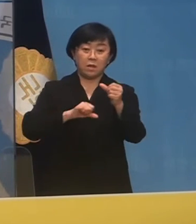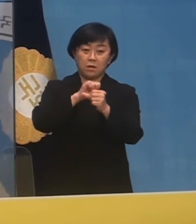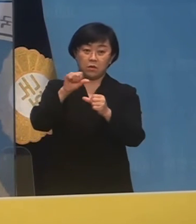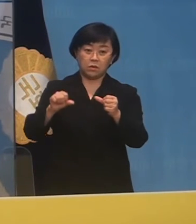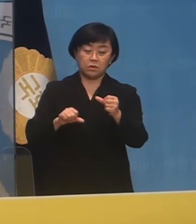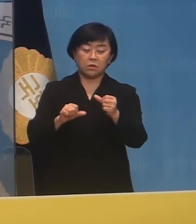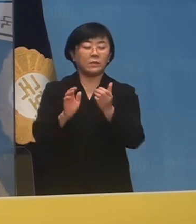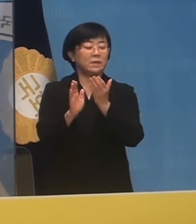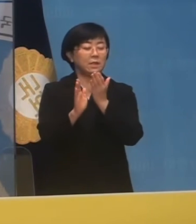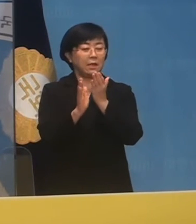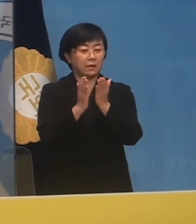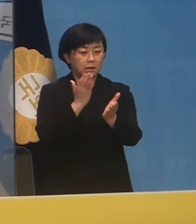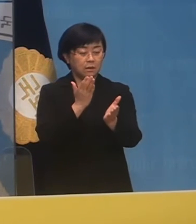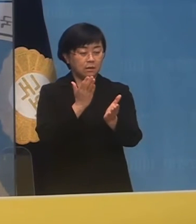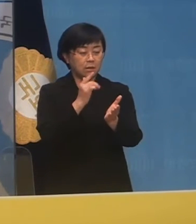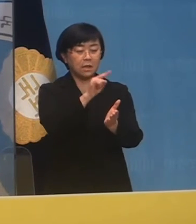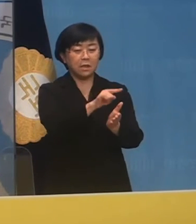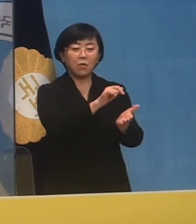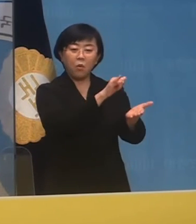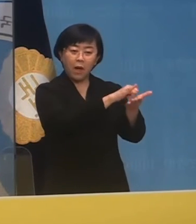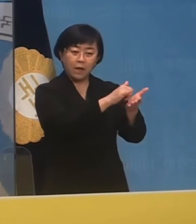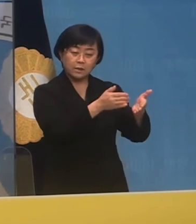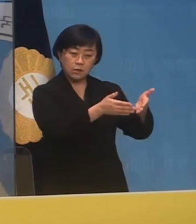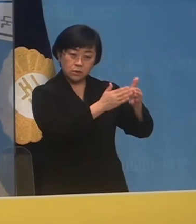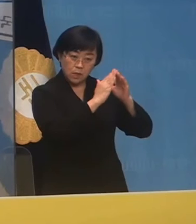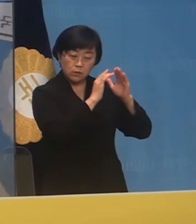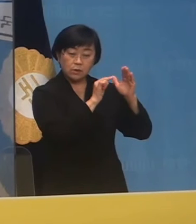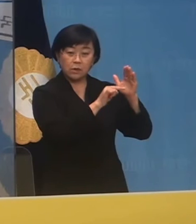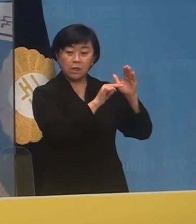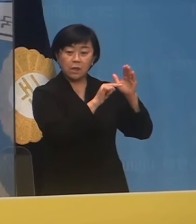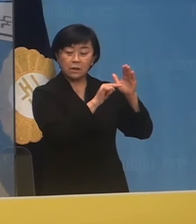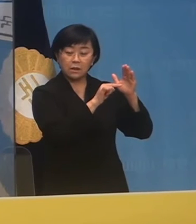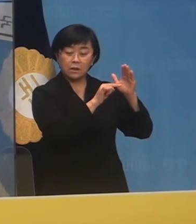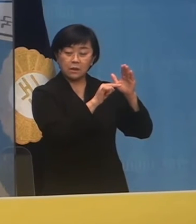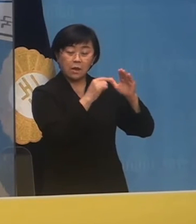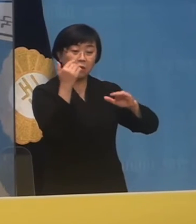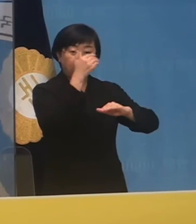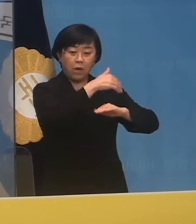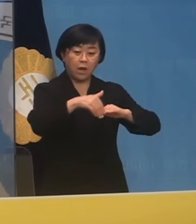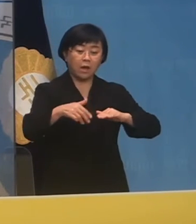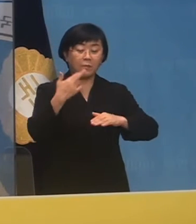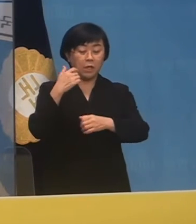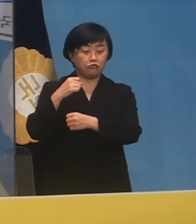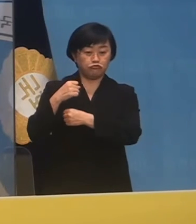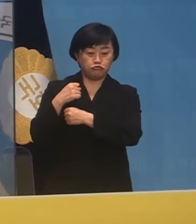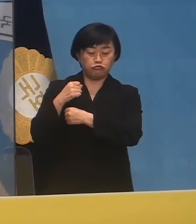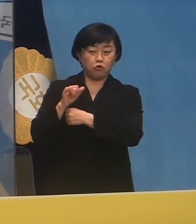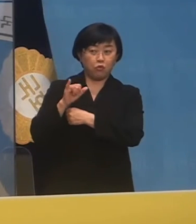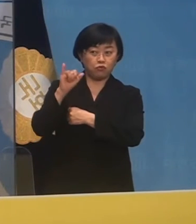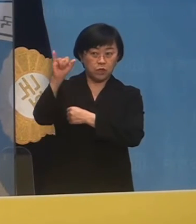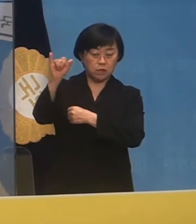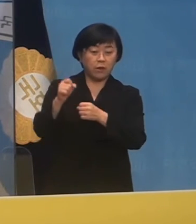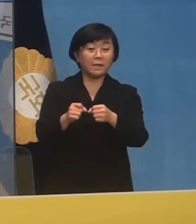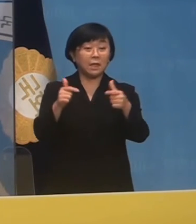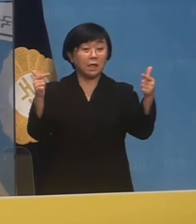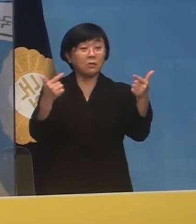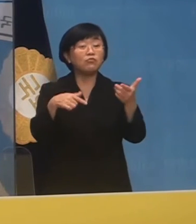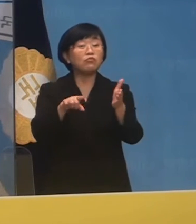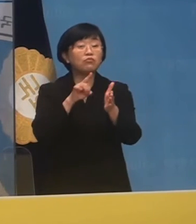환경적으로 부적절한 새만금 신공항 건설 계획. 미군 공공기지 확장에